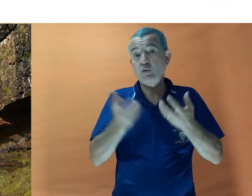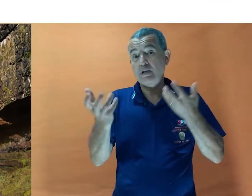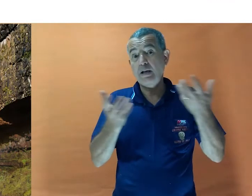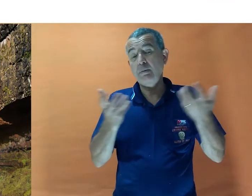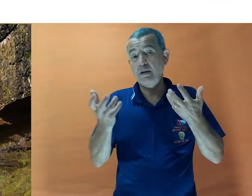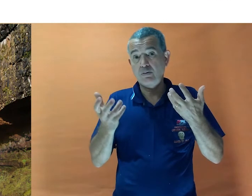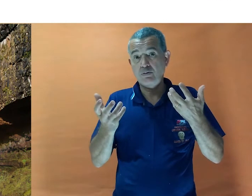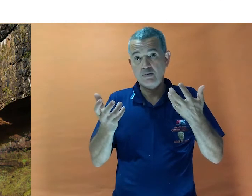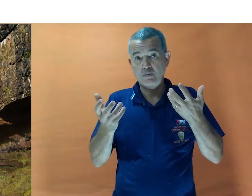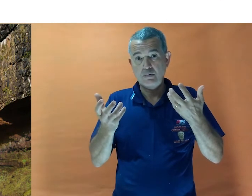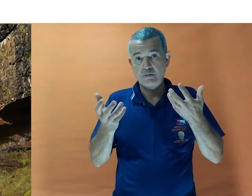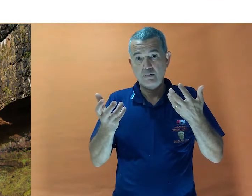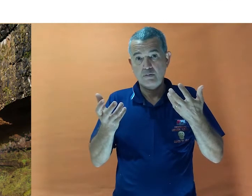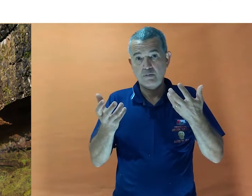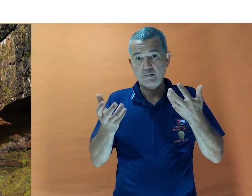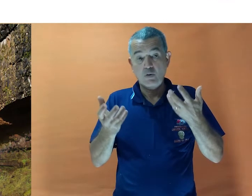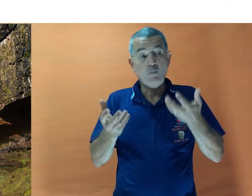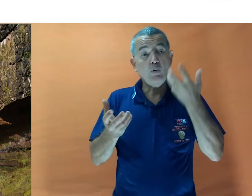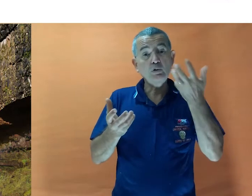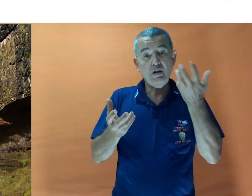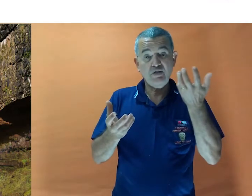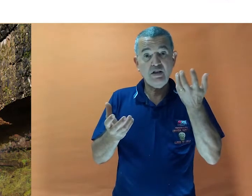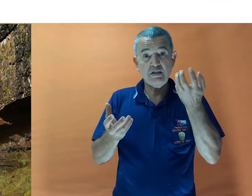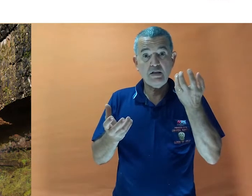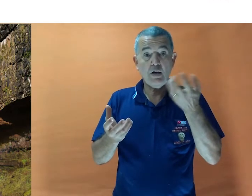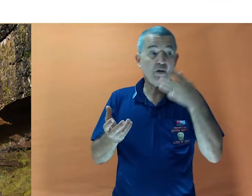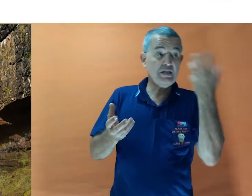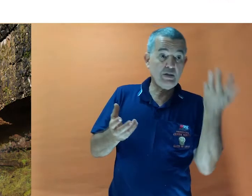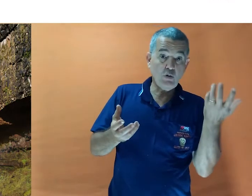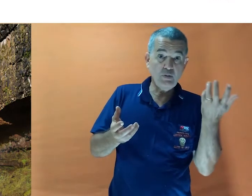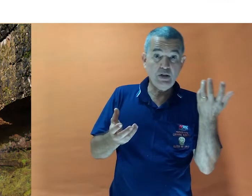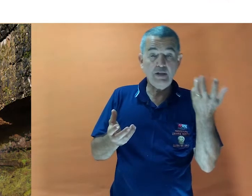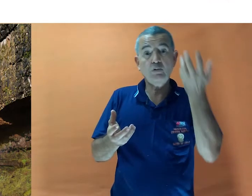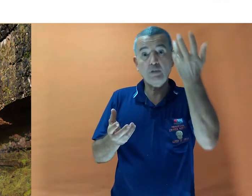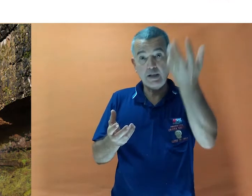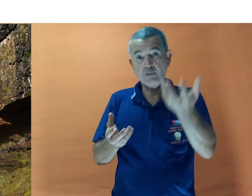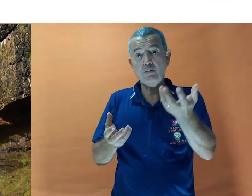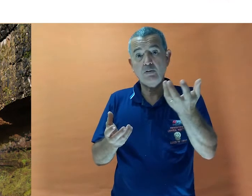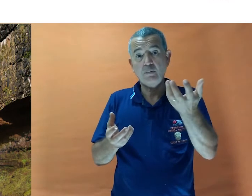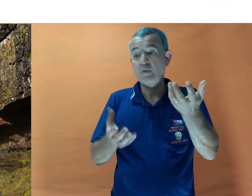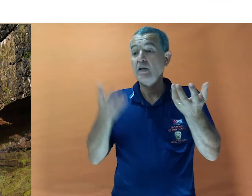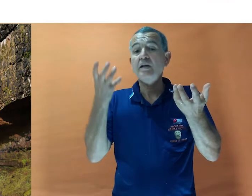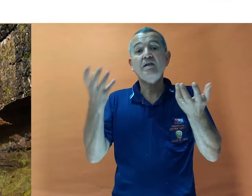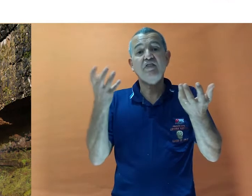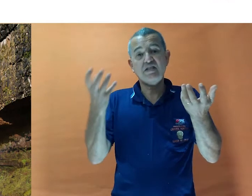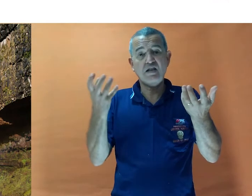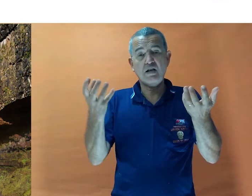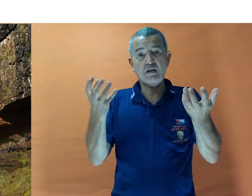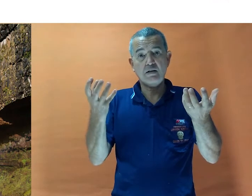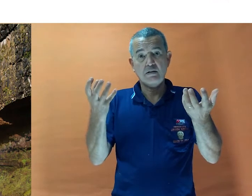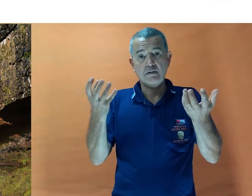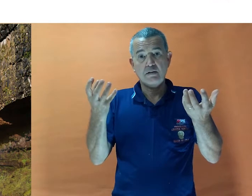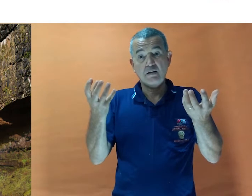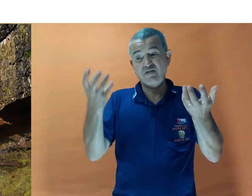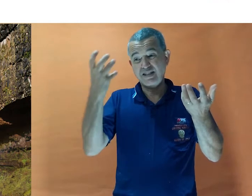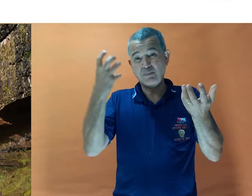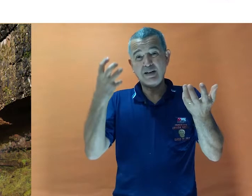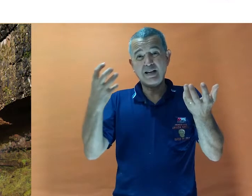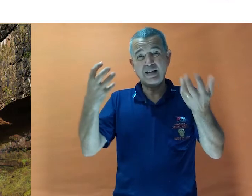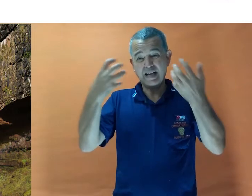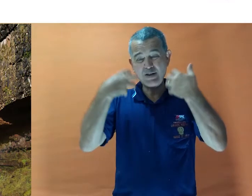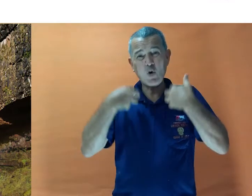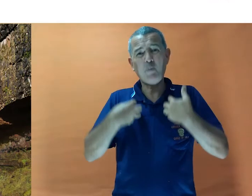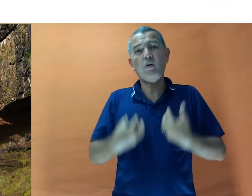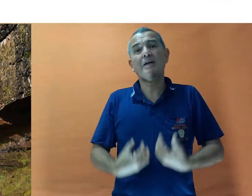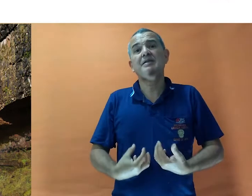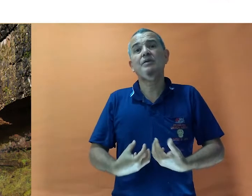Então são dois elementos. Ponto referencial que seja do objeto do narrador e a fé cênica, que vai